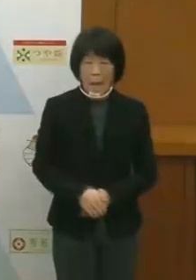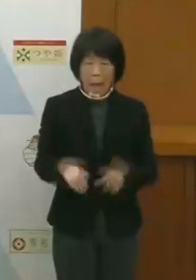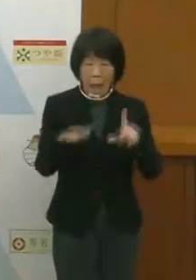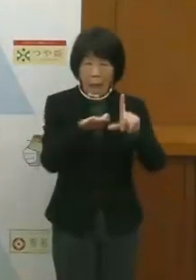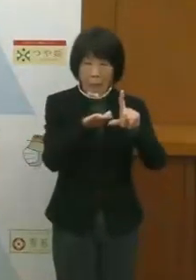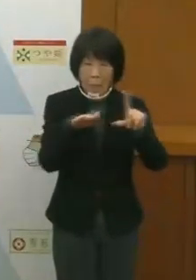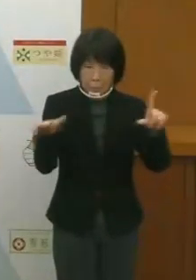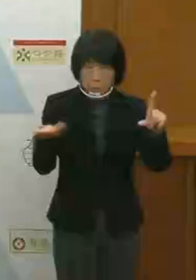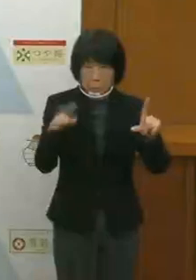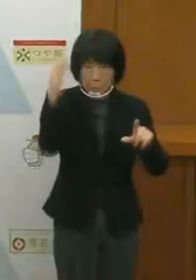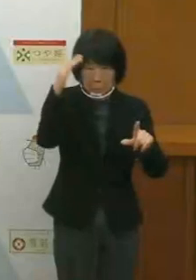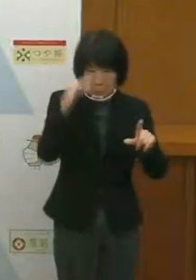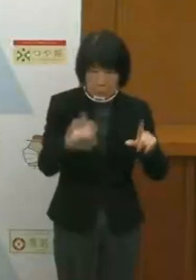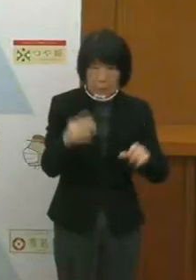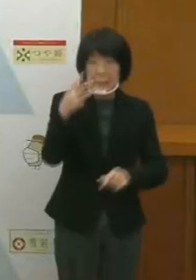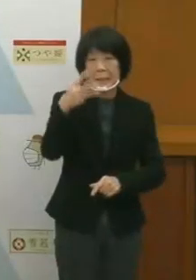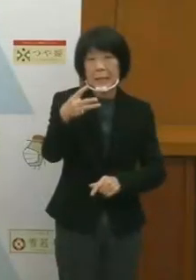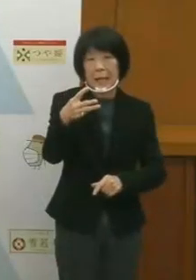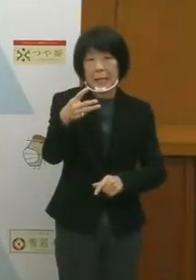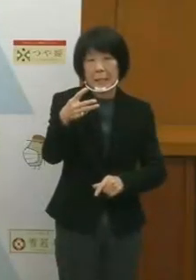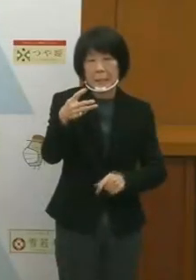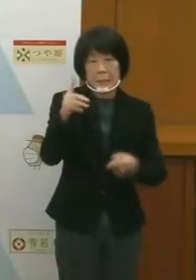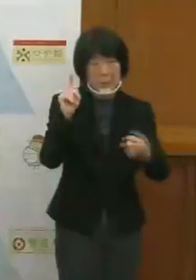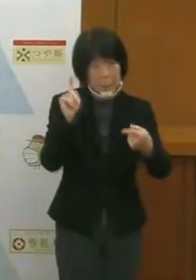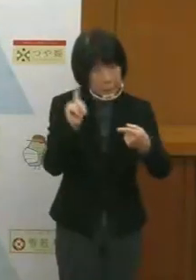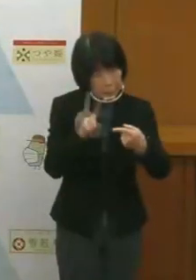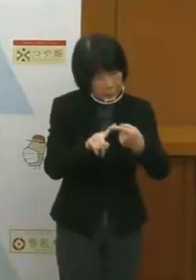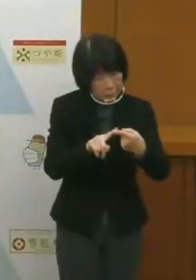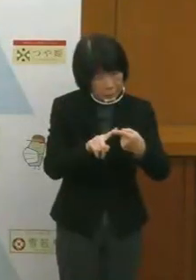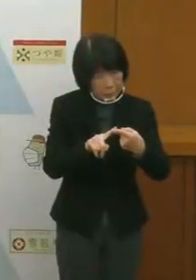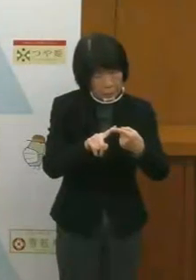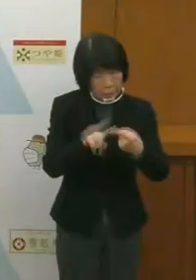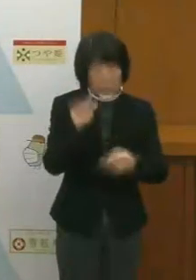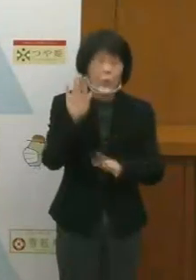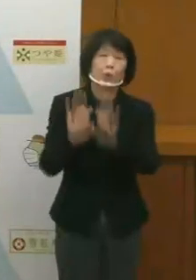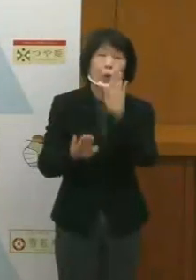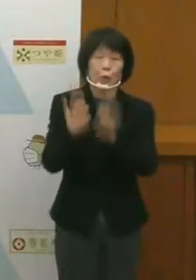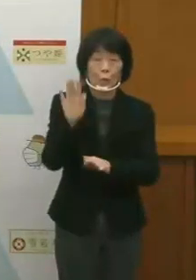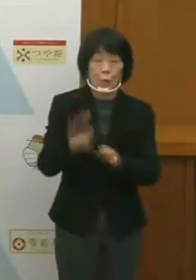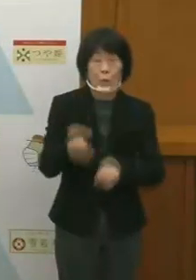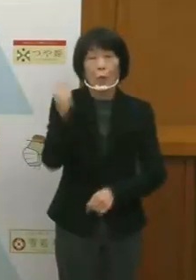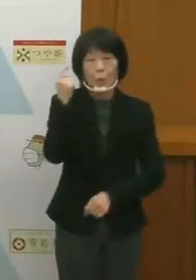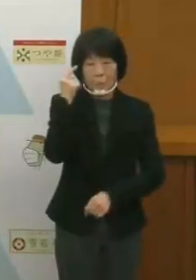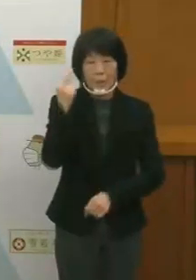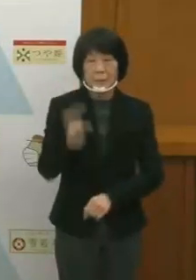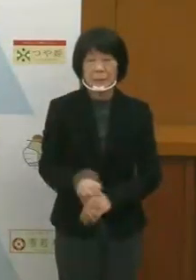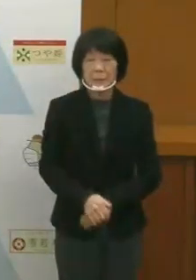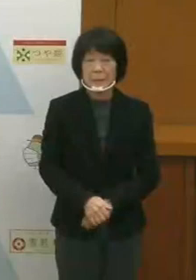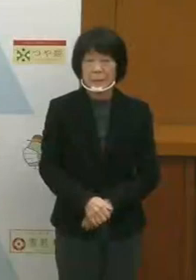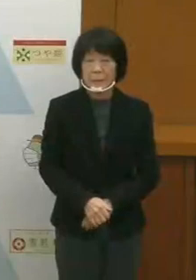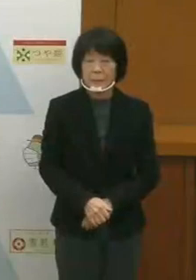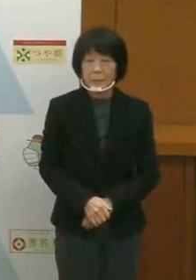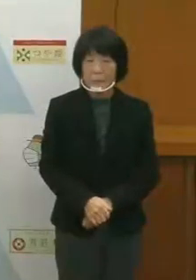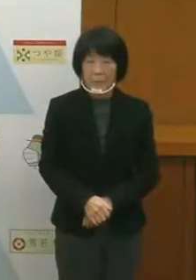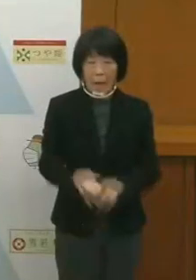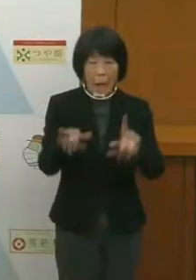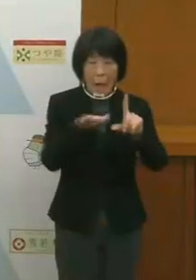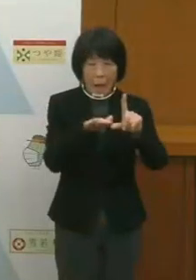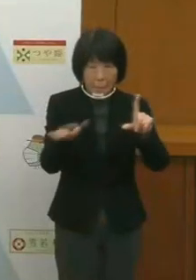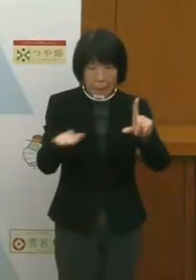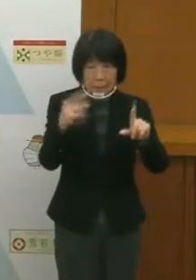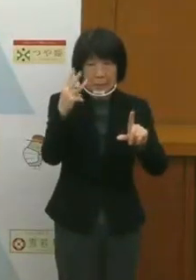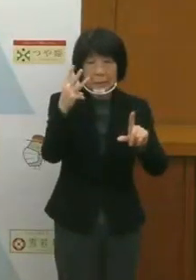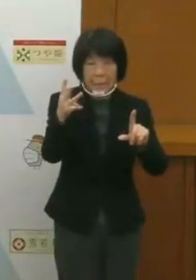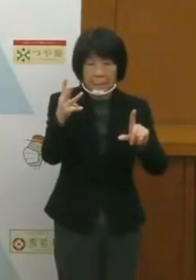ル3に該当する状況だというふうに思います。レベル3